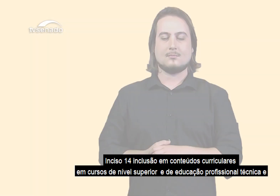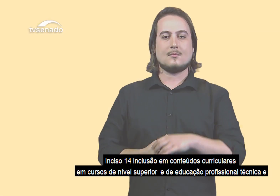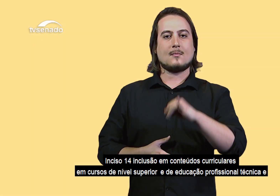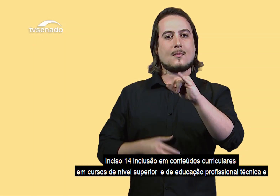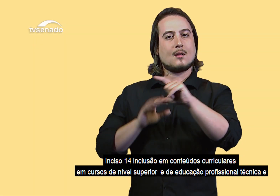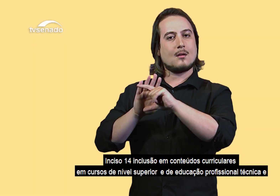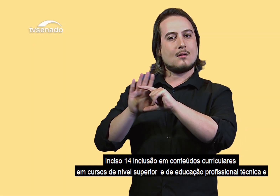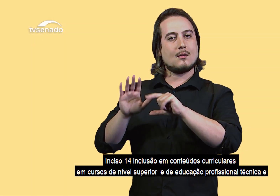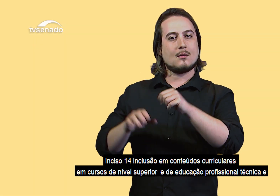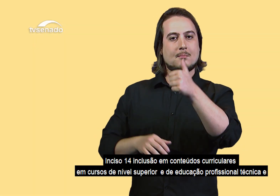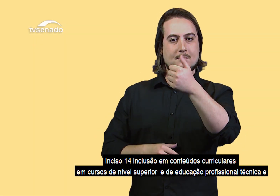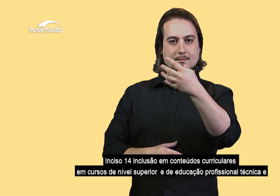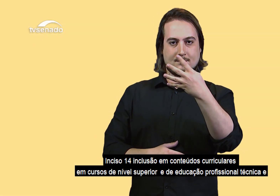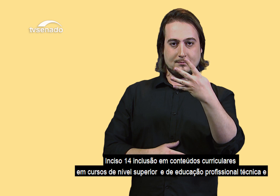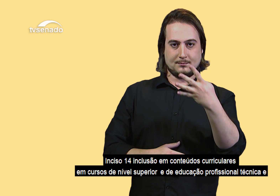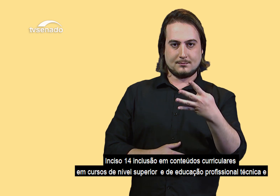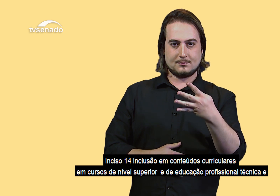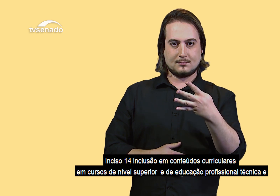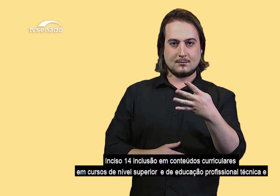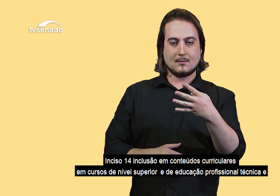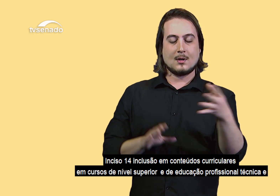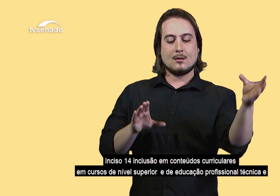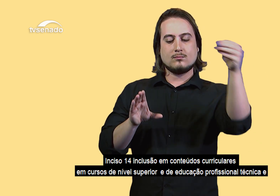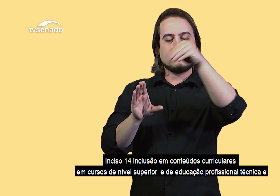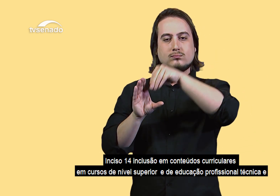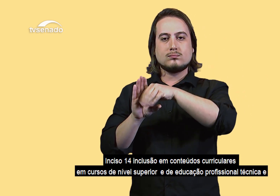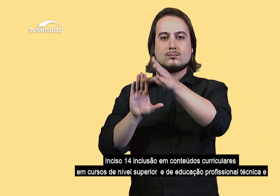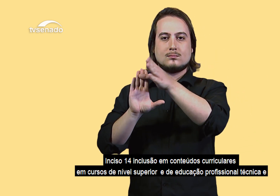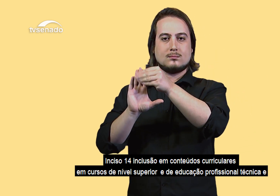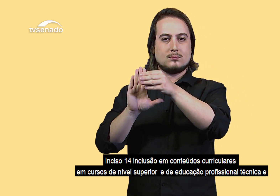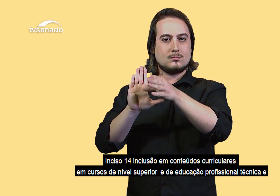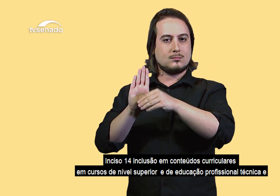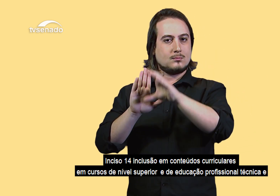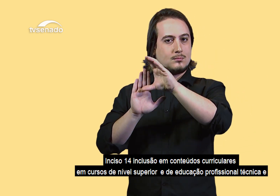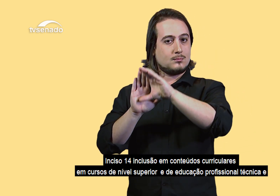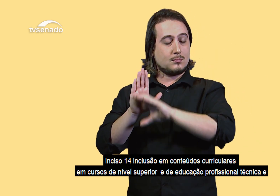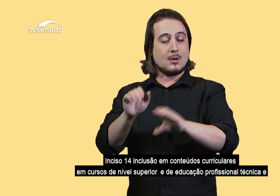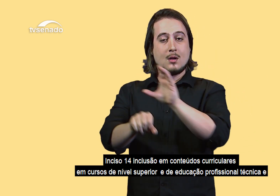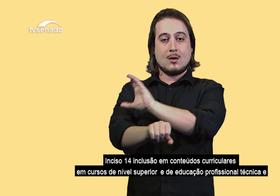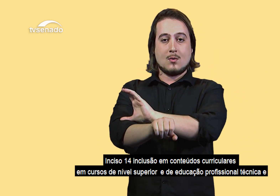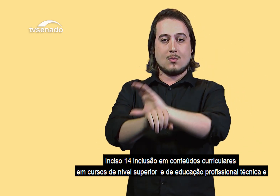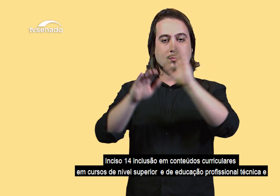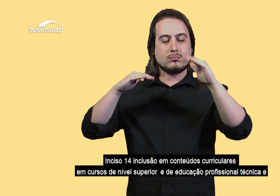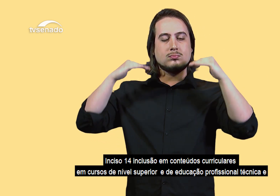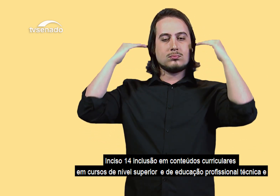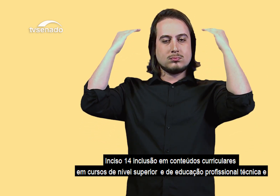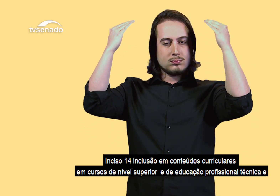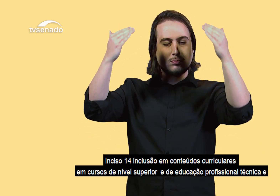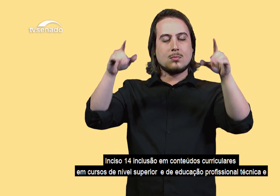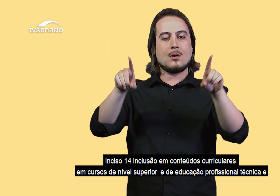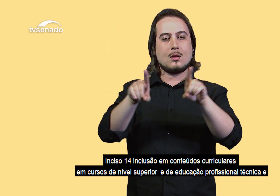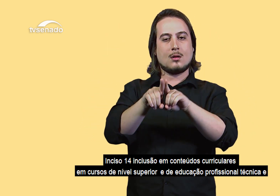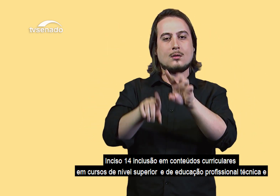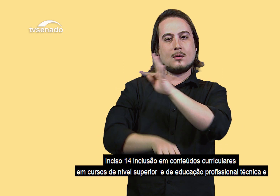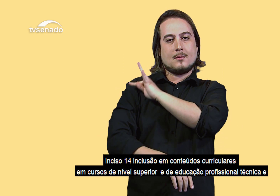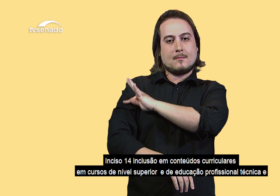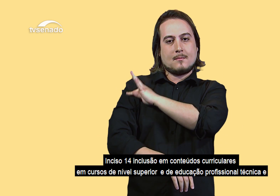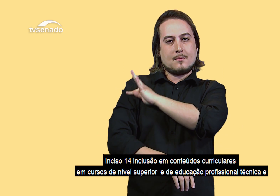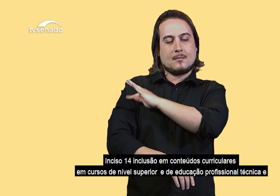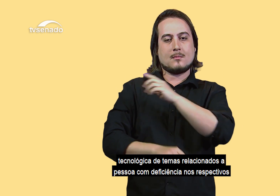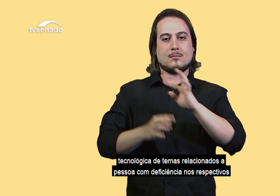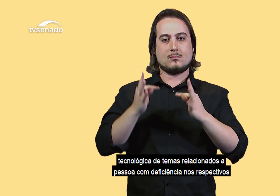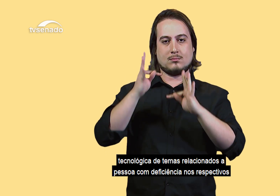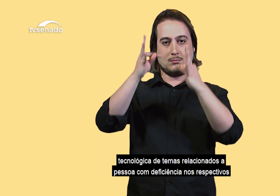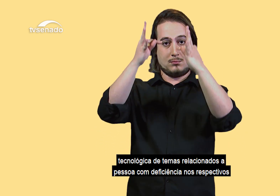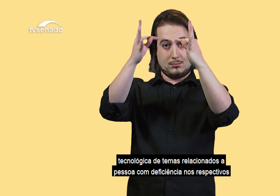Inciso 14. Inclusão em conteúdos curriculares em cursos de nível superior e de educação profissional